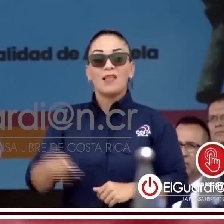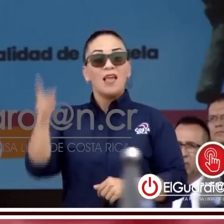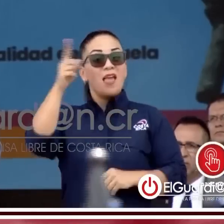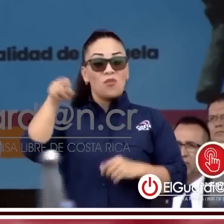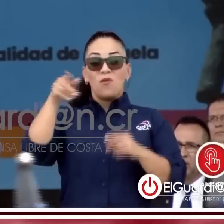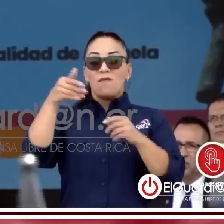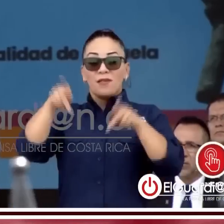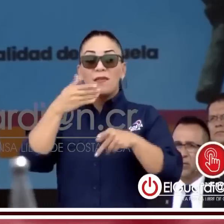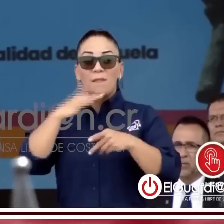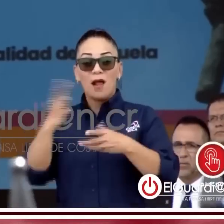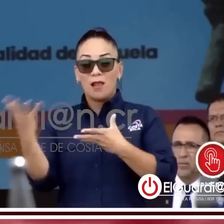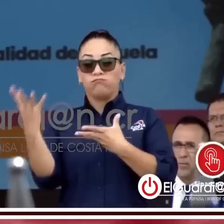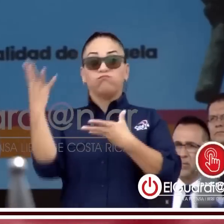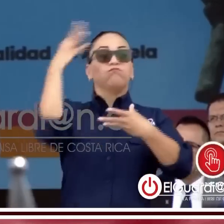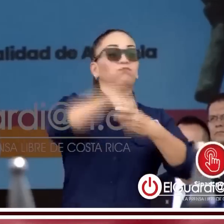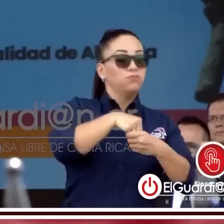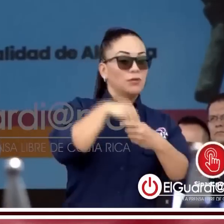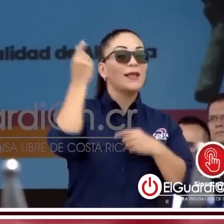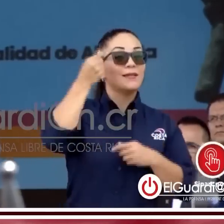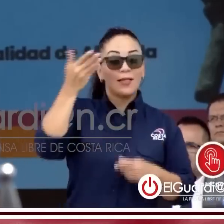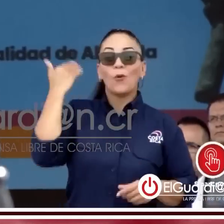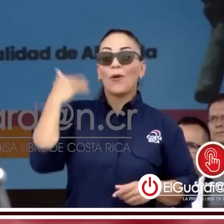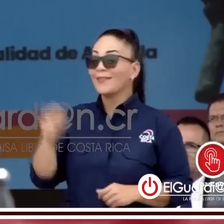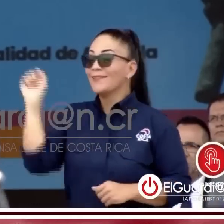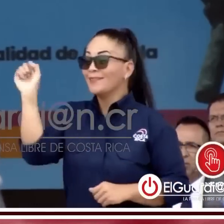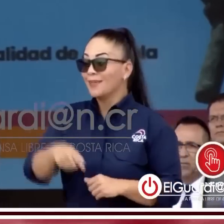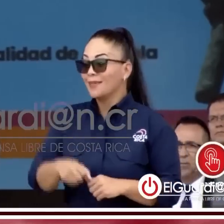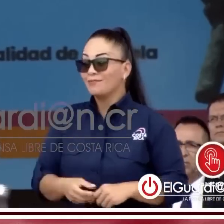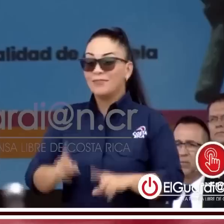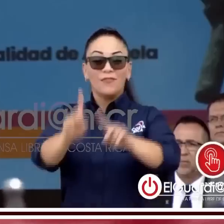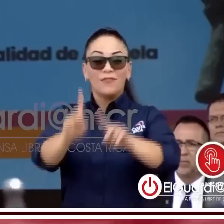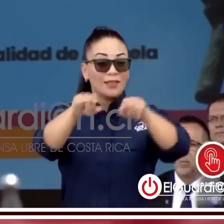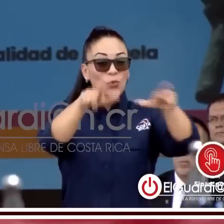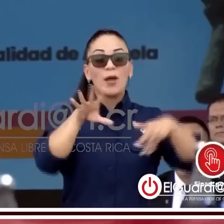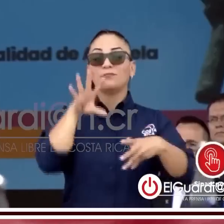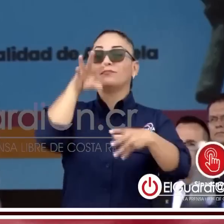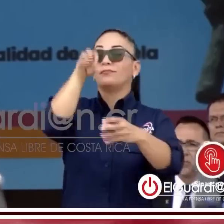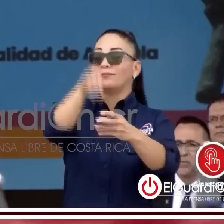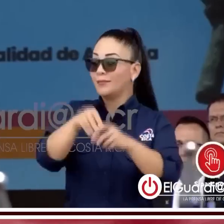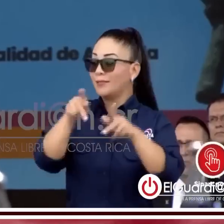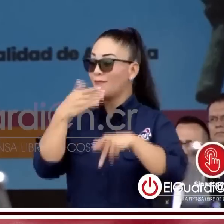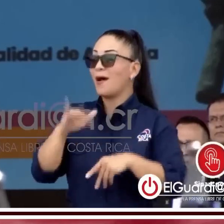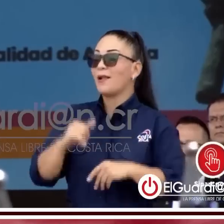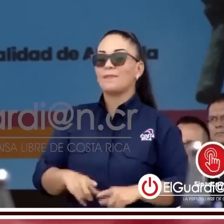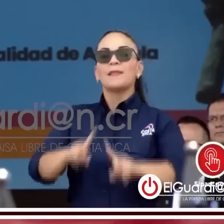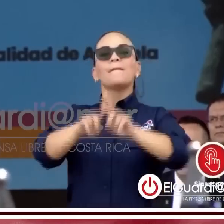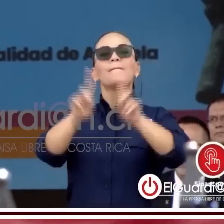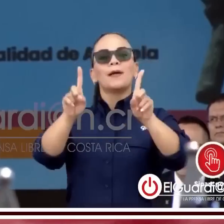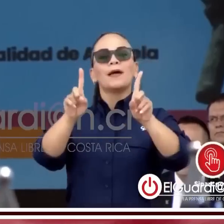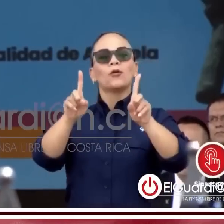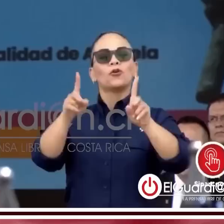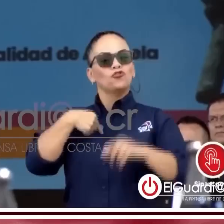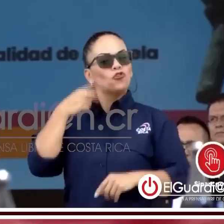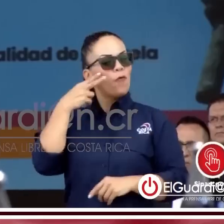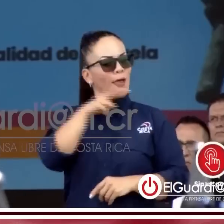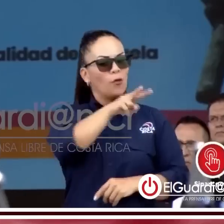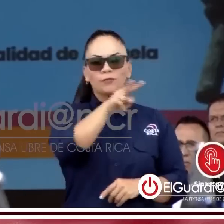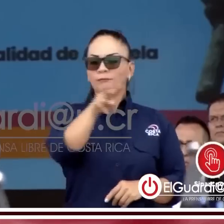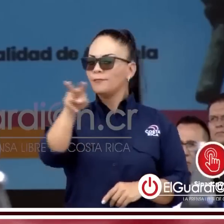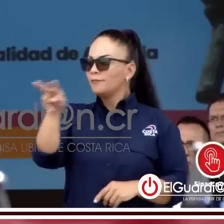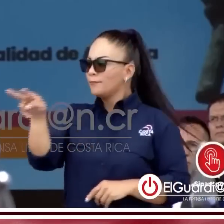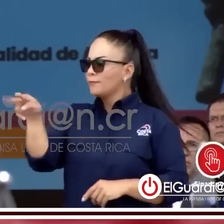metieron en el Estado y en muchas partes. Pero yo veo ojos valientes